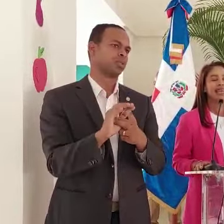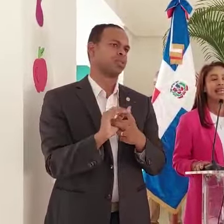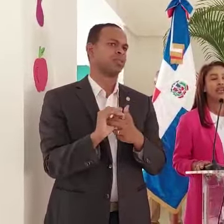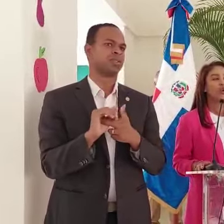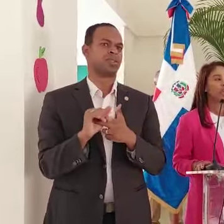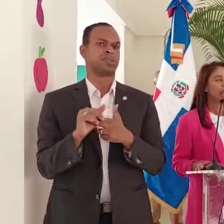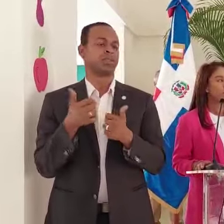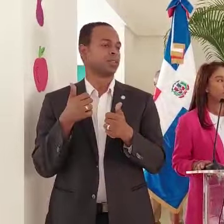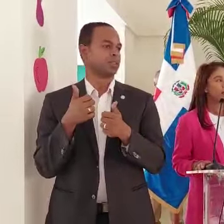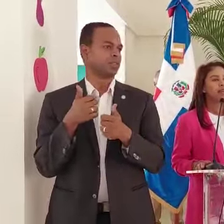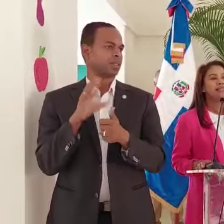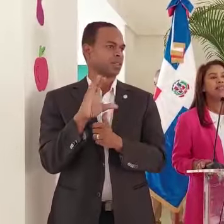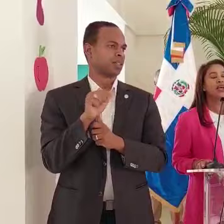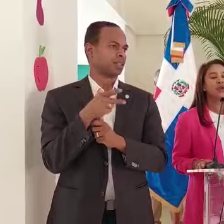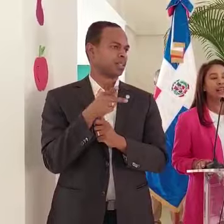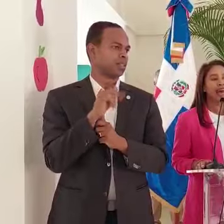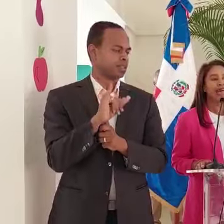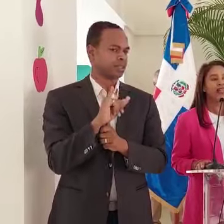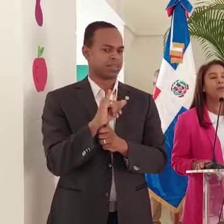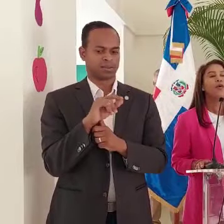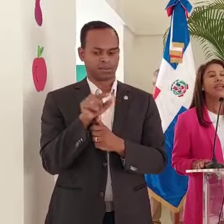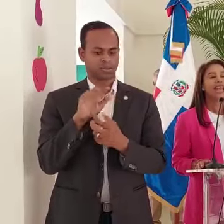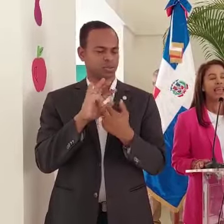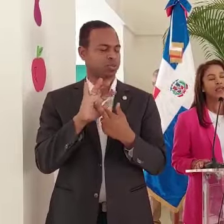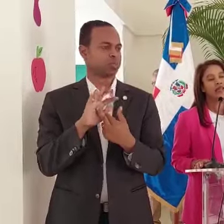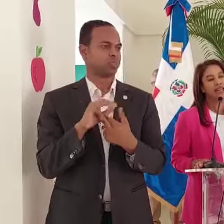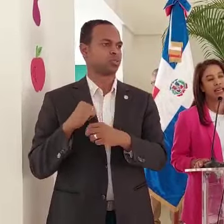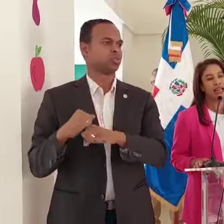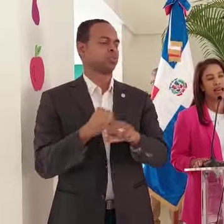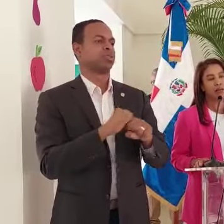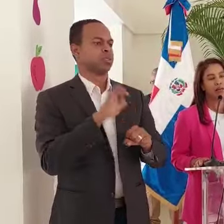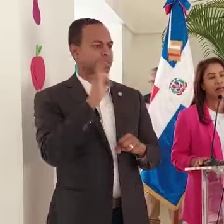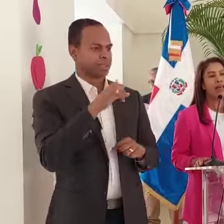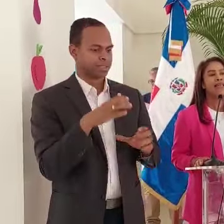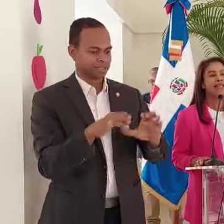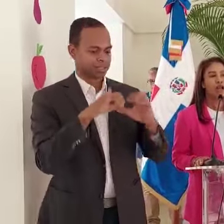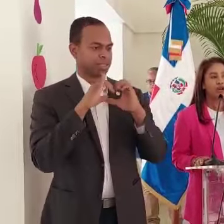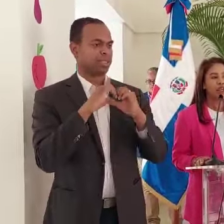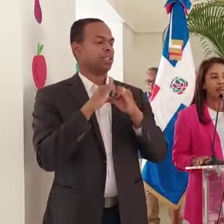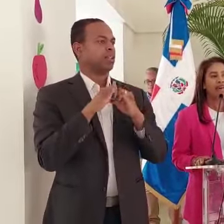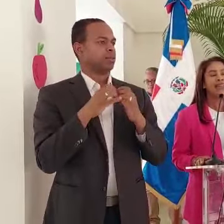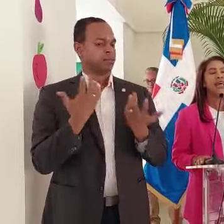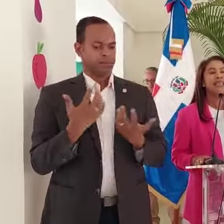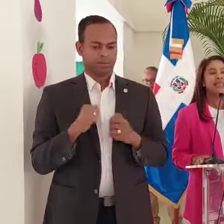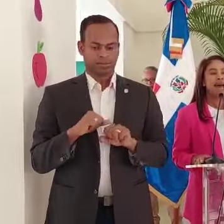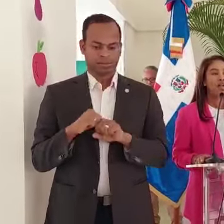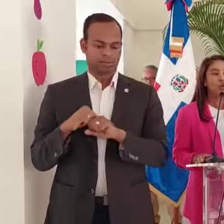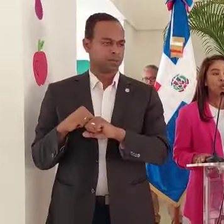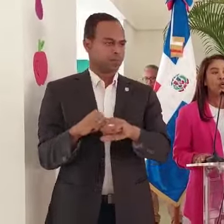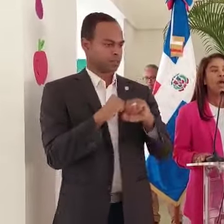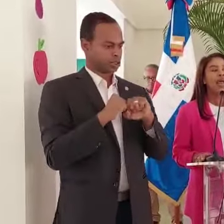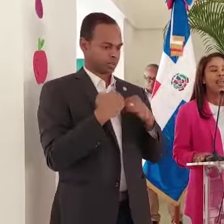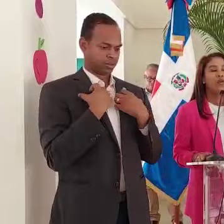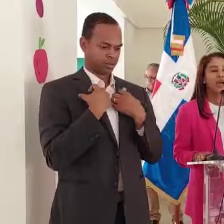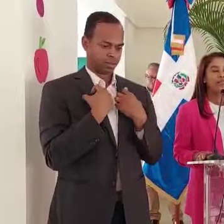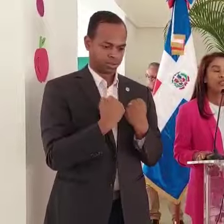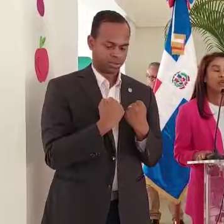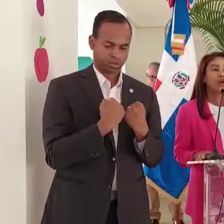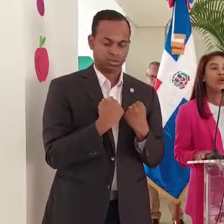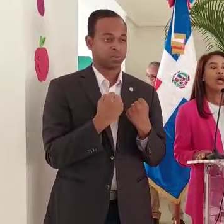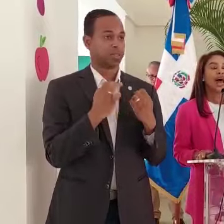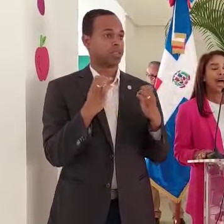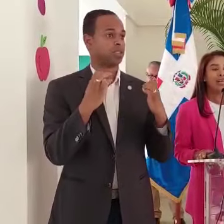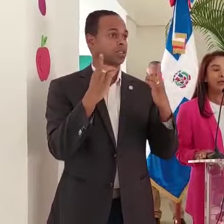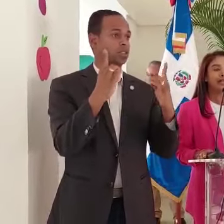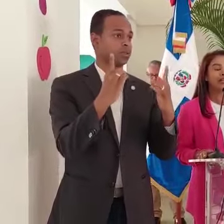cada centro CAIPI: seguridad, porque eso es el INAIPI, seguridad, salud,